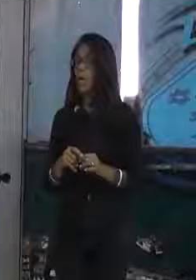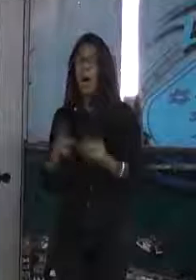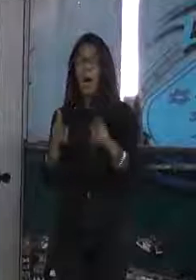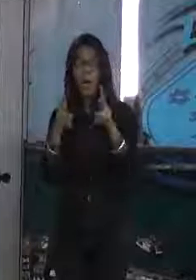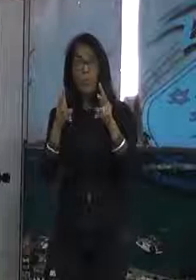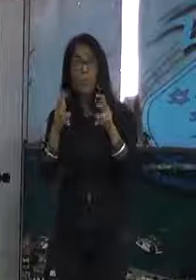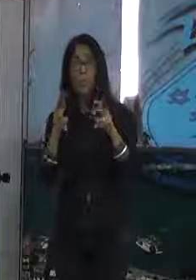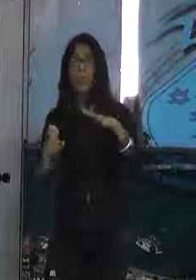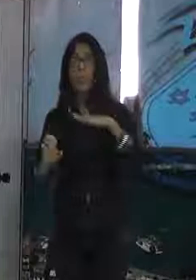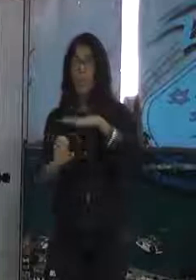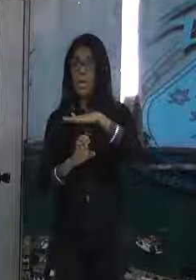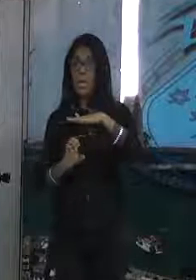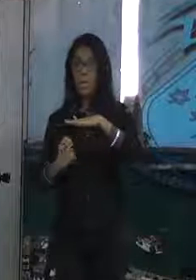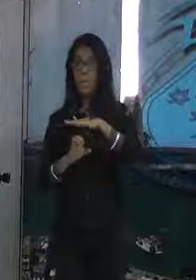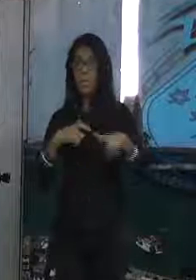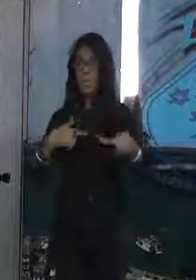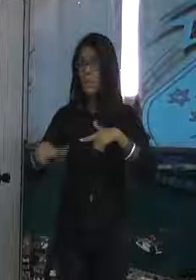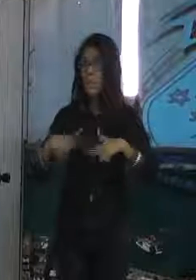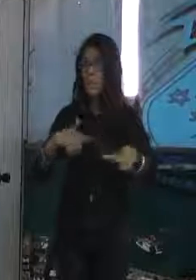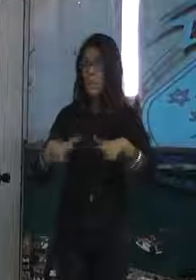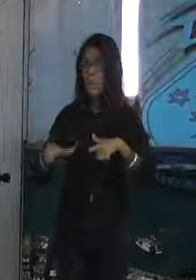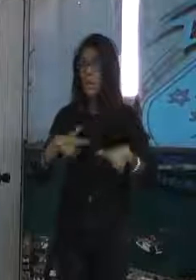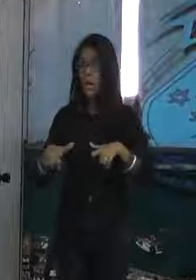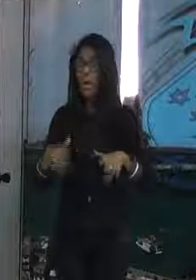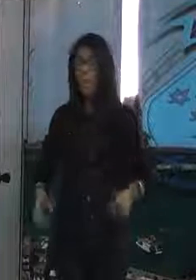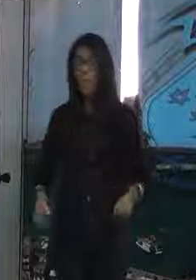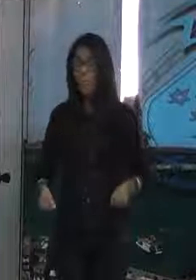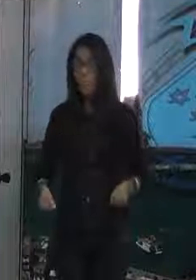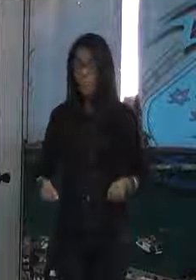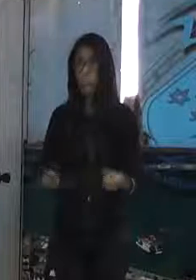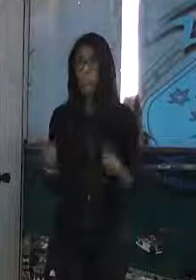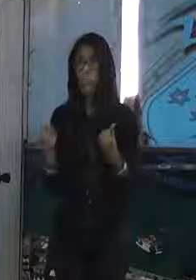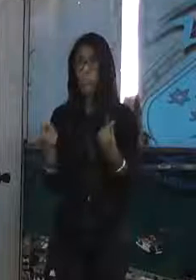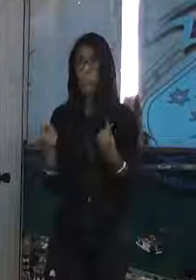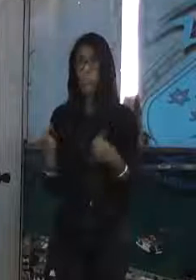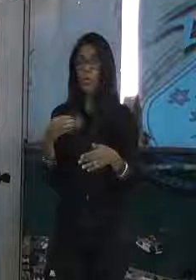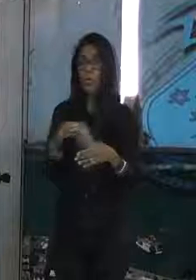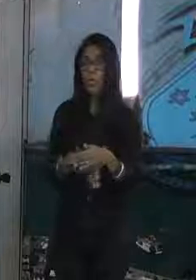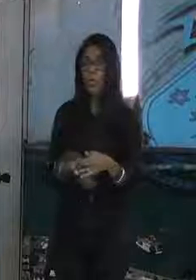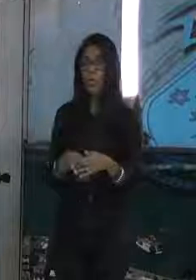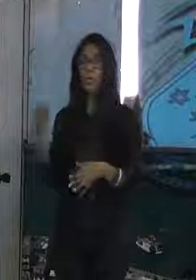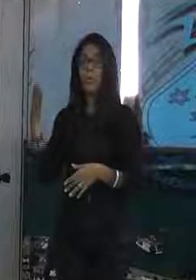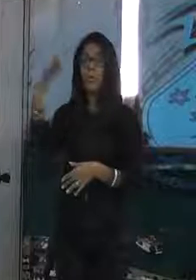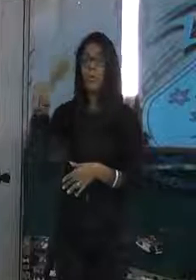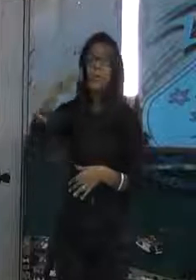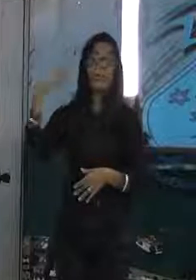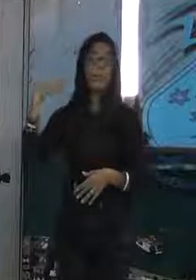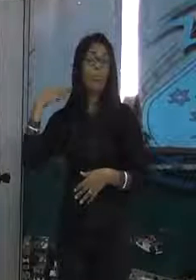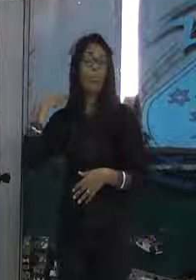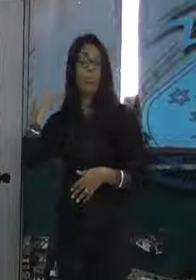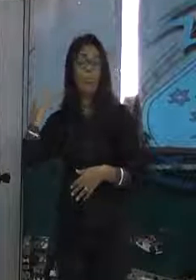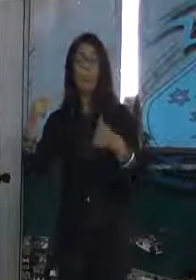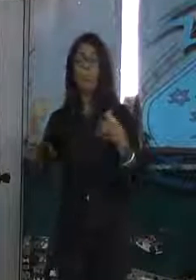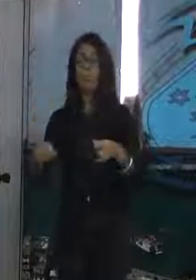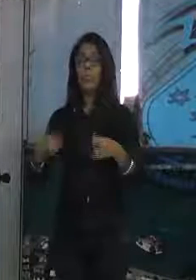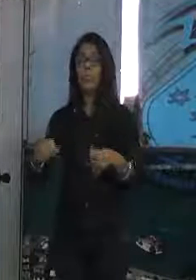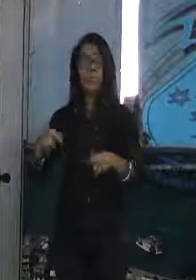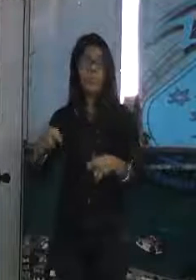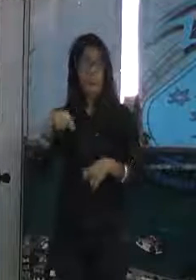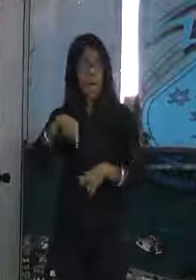que nesta casa haja uma discussão para chegar a um denominador comum.